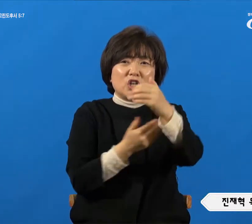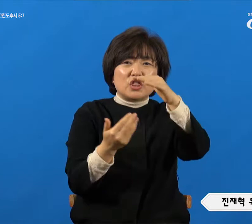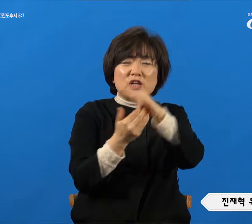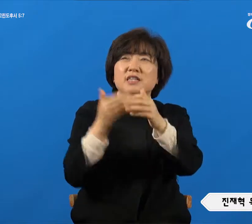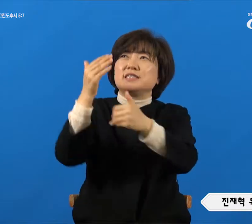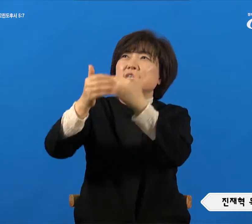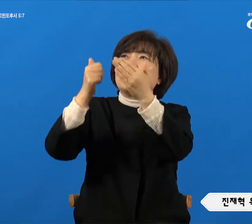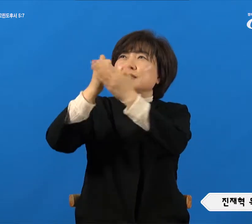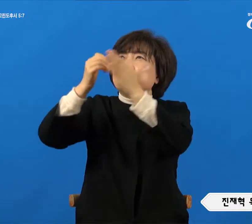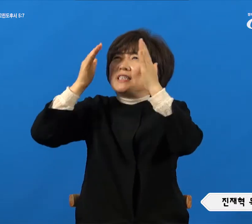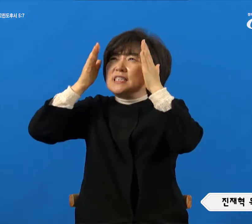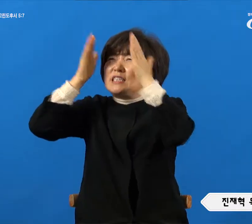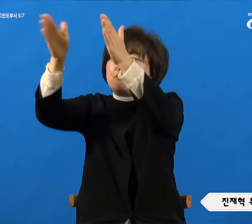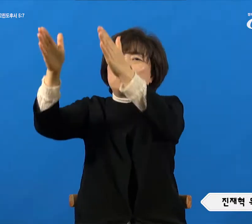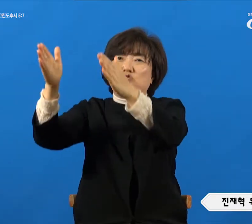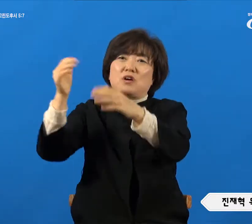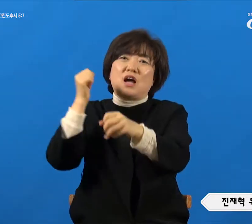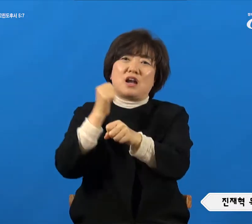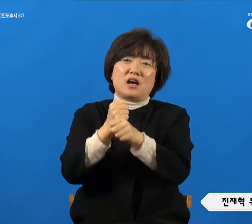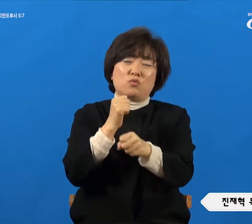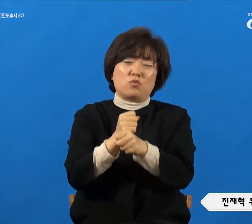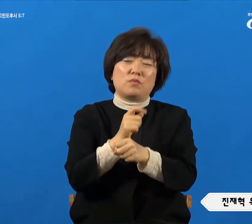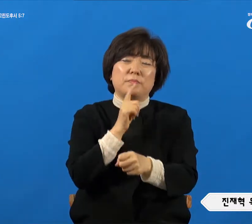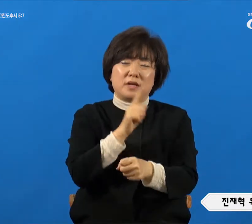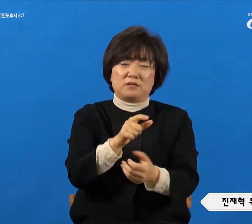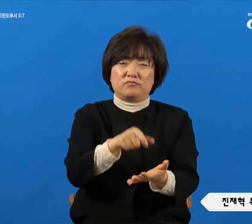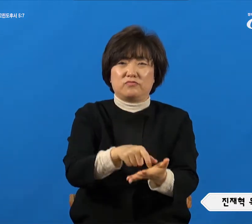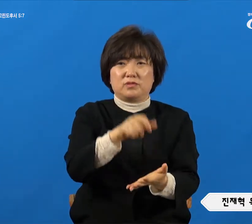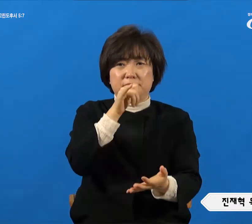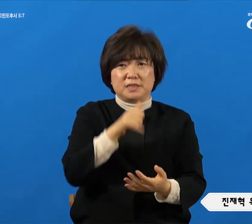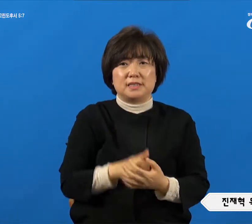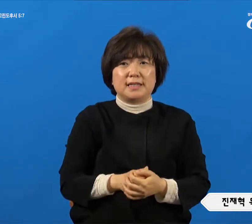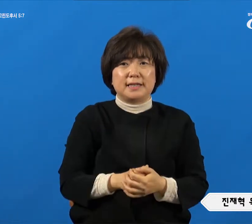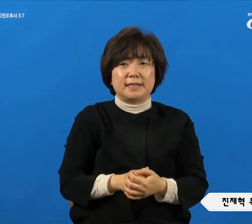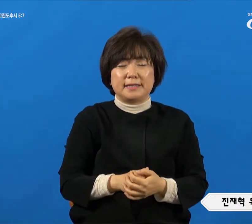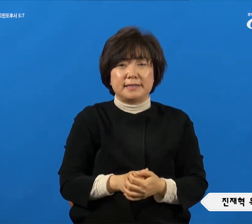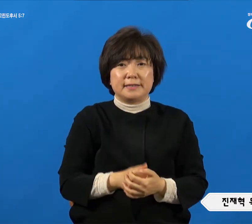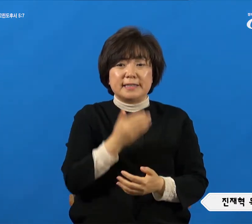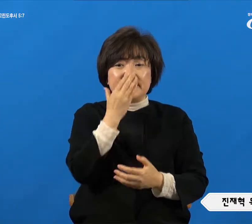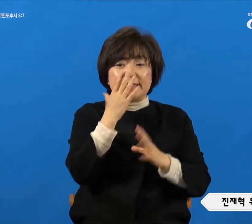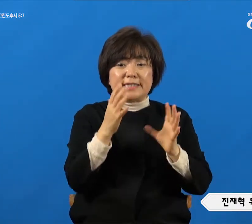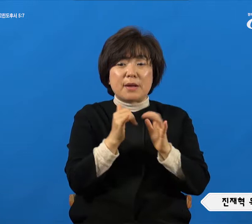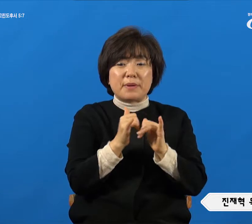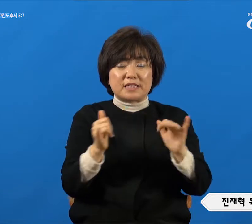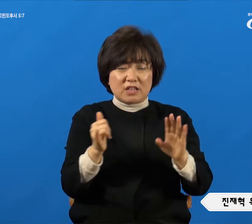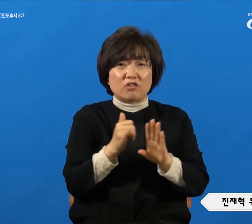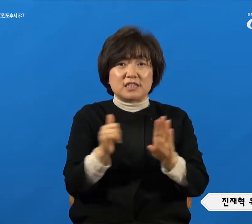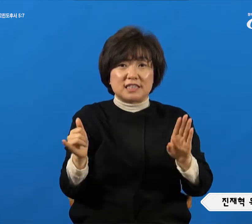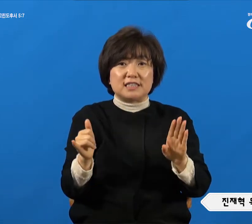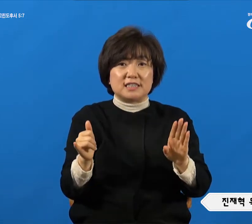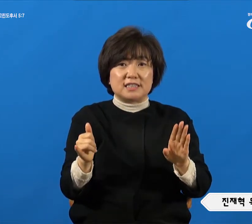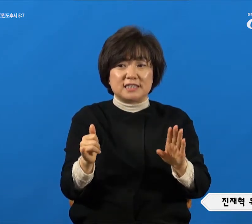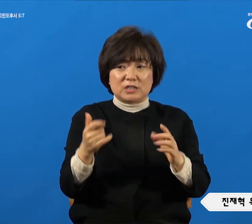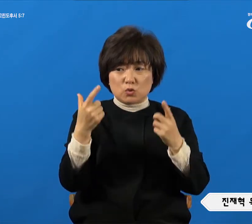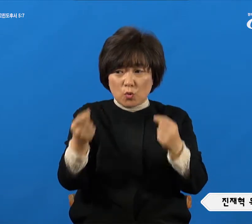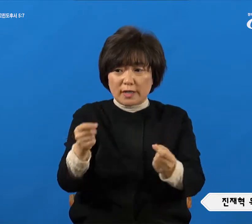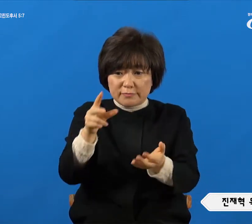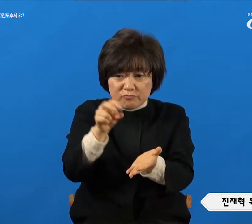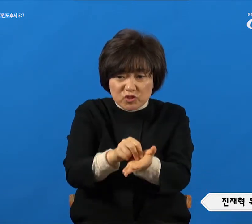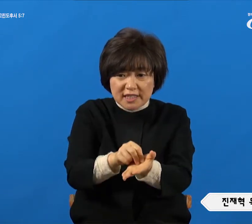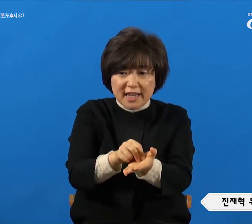집중해야 한다라고 성경은 말씀하고 있습니다. 이스라엘 백성들이 똑같은